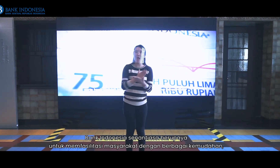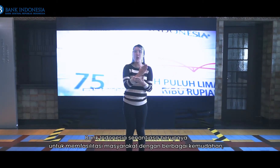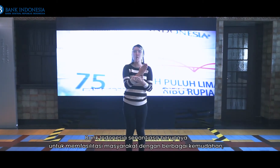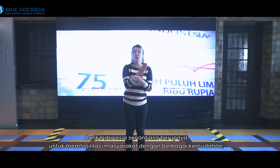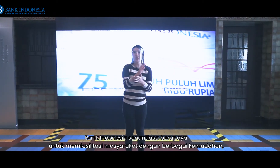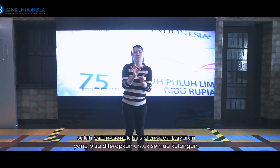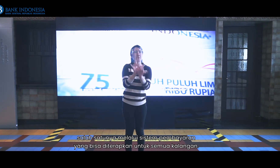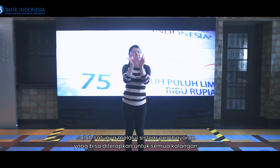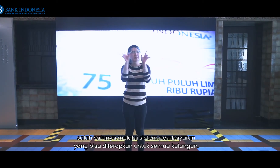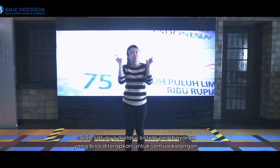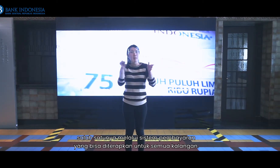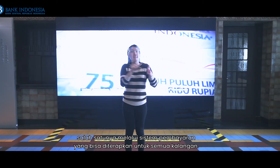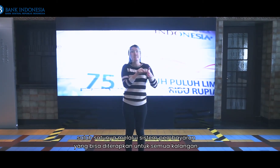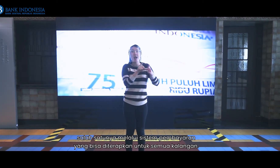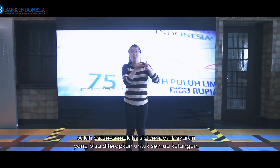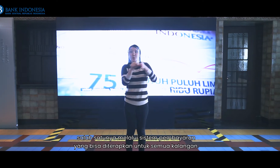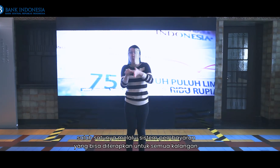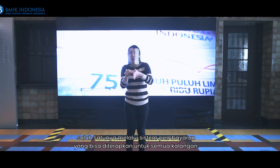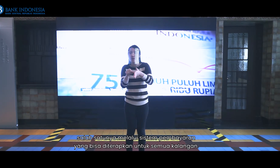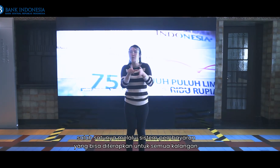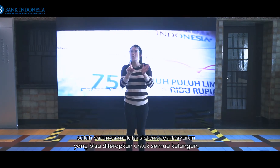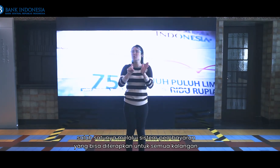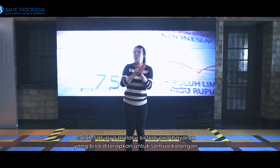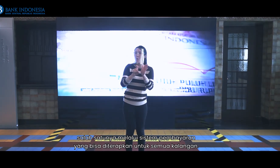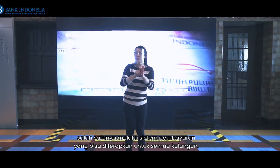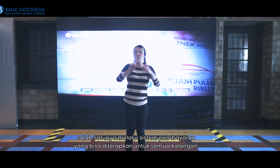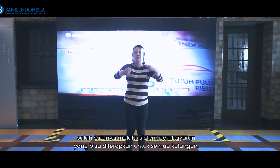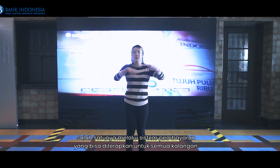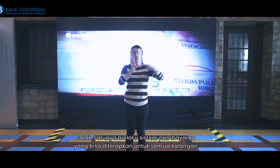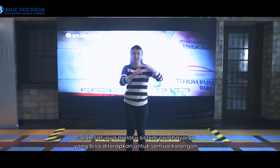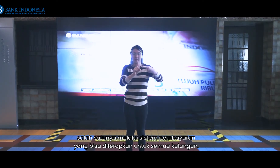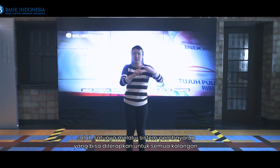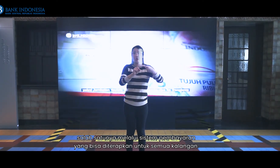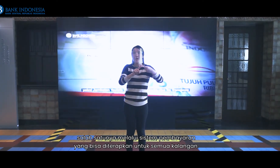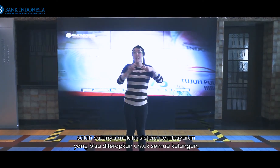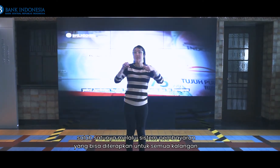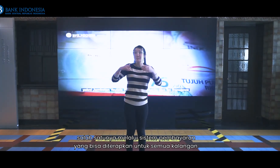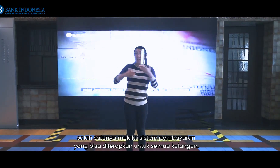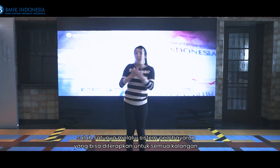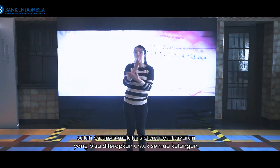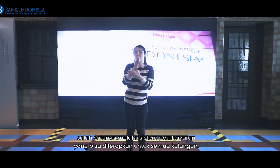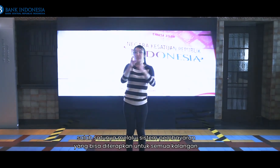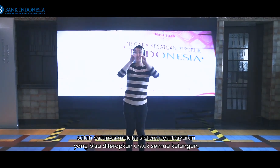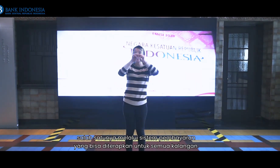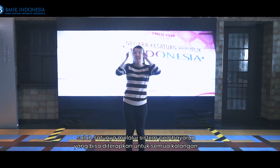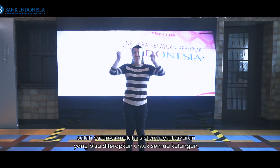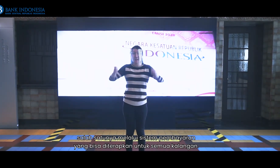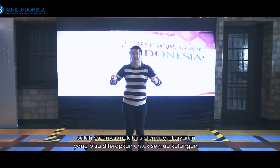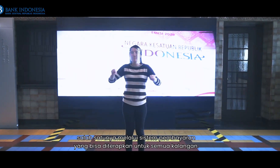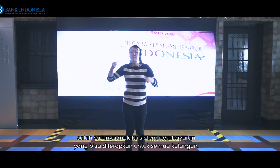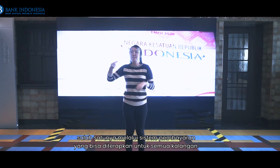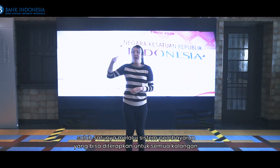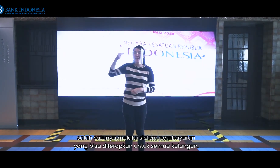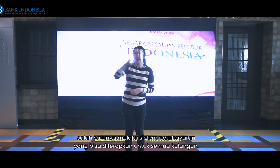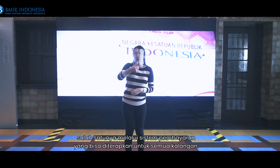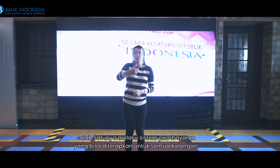kemudahan. Salah satunya melalui sistem pembayaran yang bisa diterapkan untuk semua